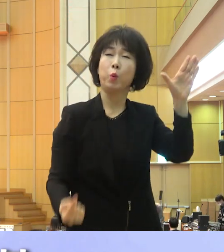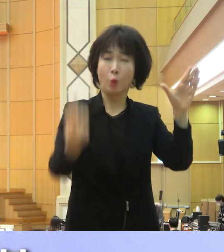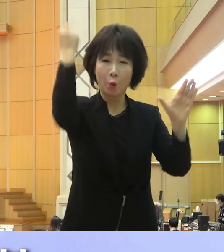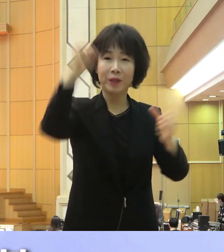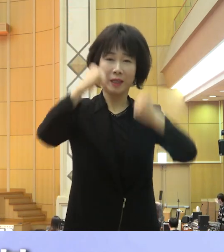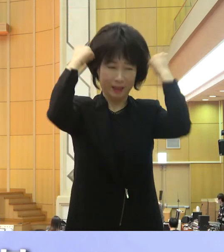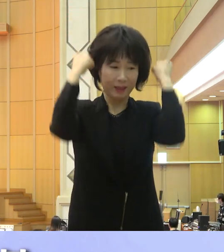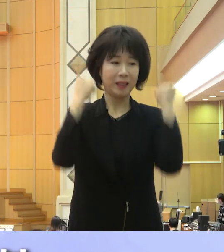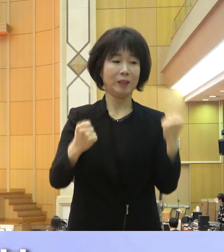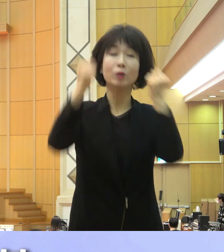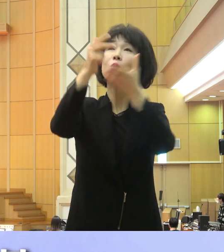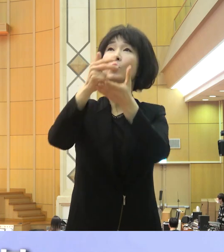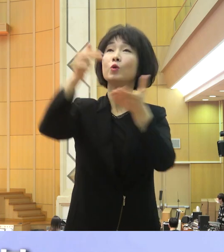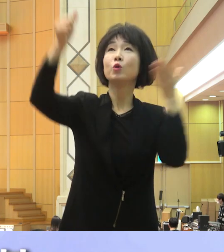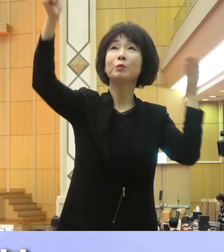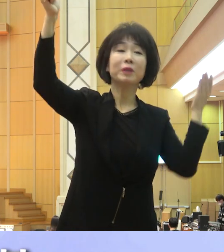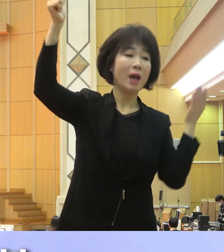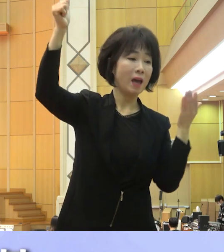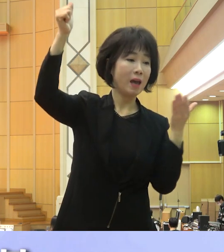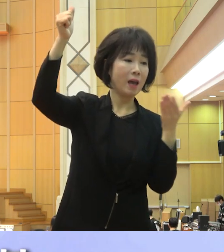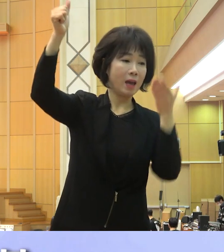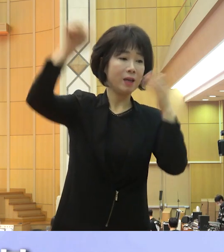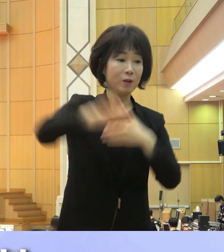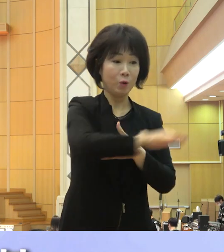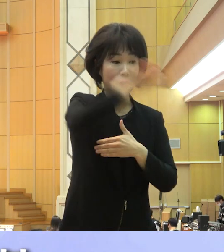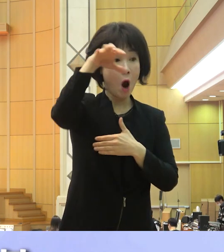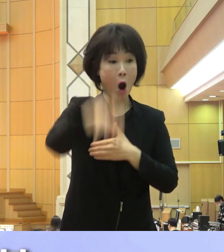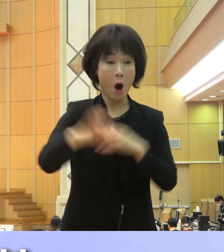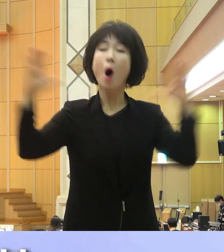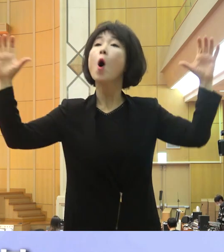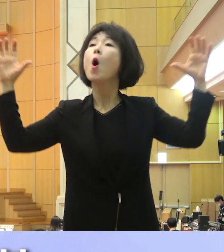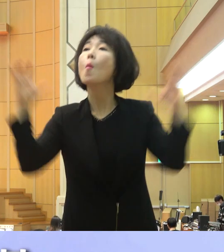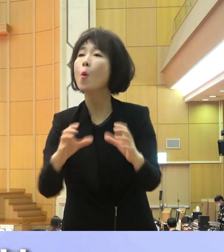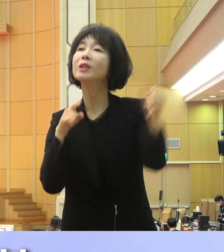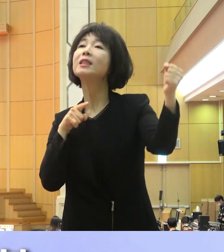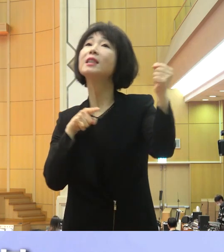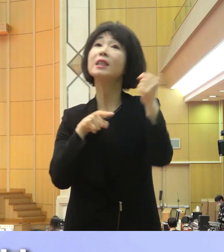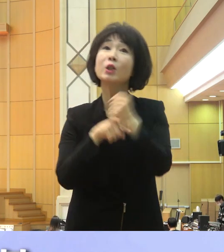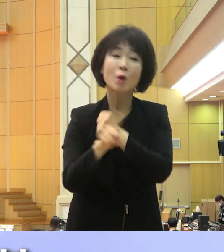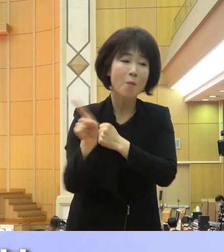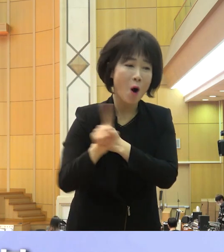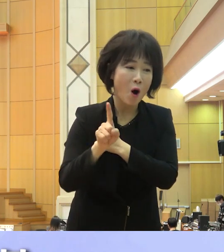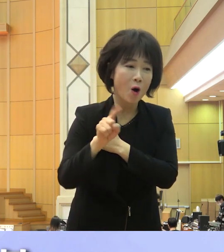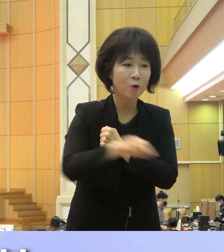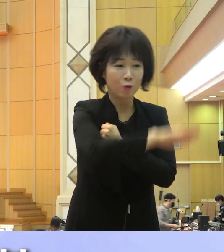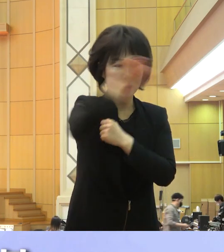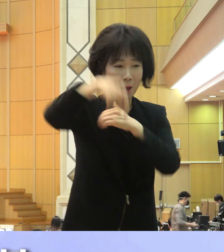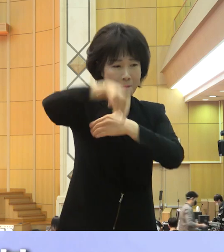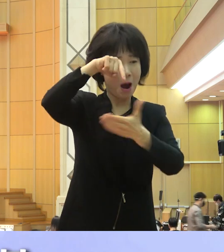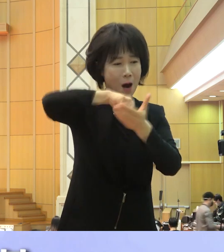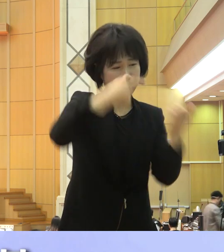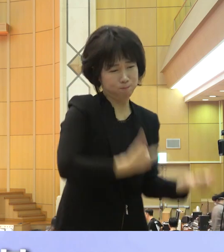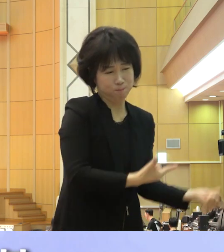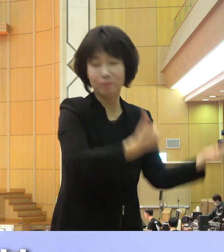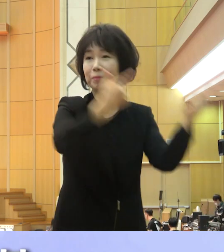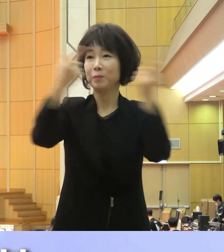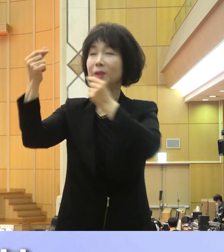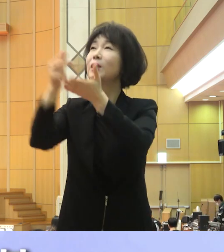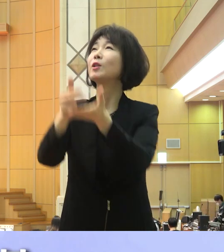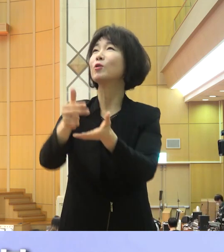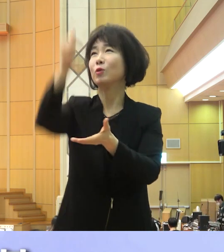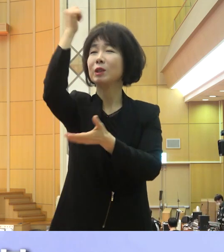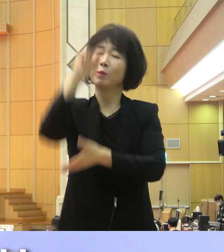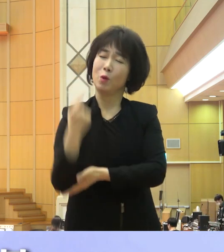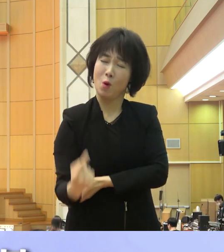계신 주님께 우리 여기 모인 이유, 우리 마음 모아